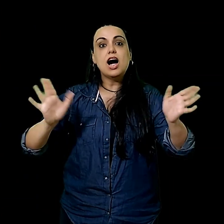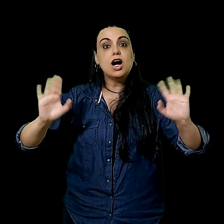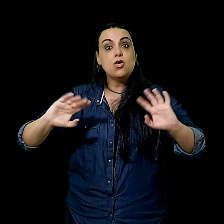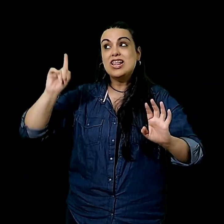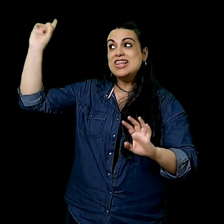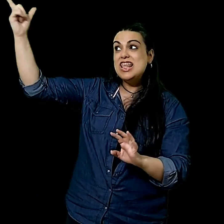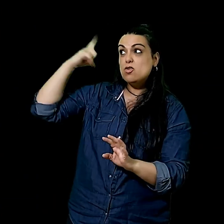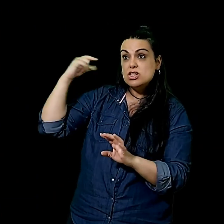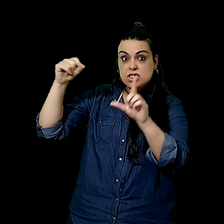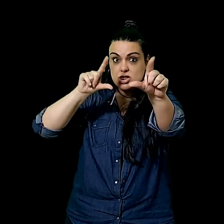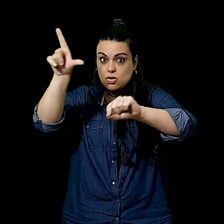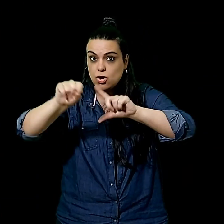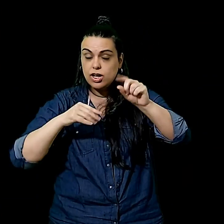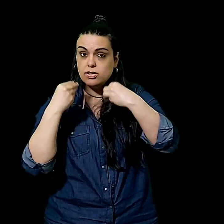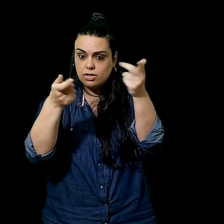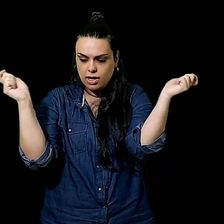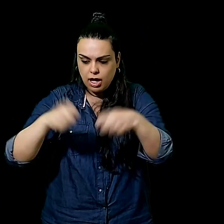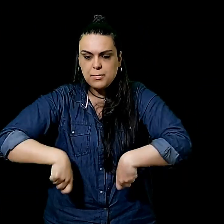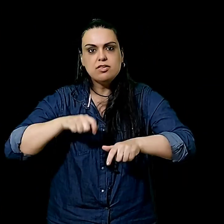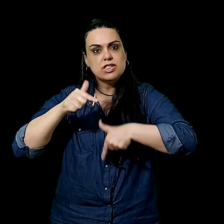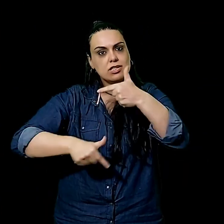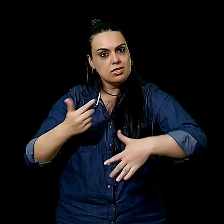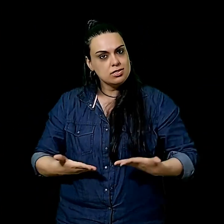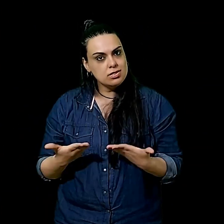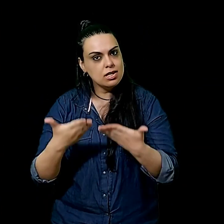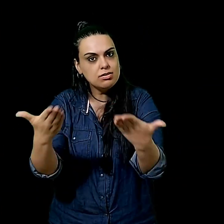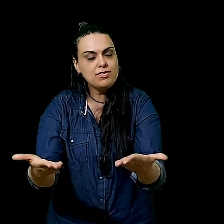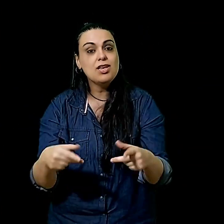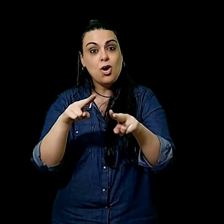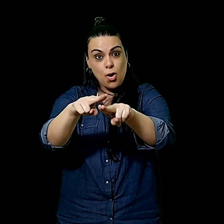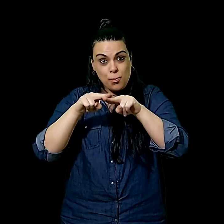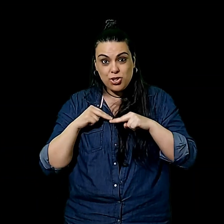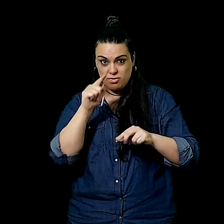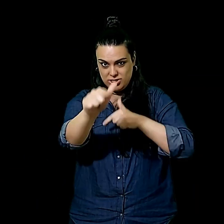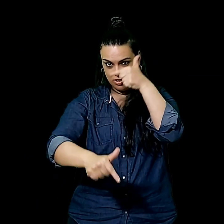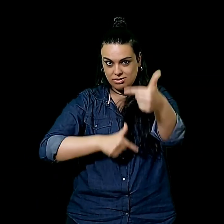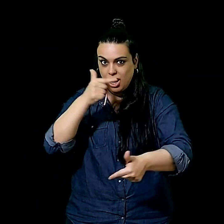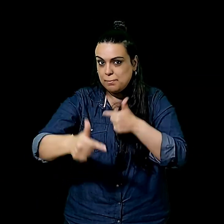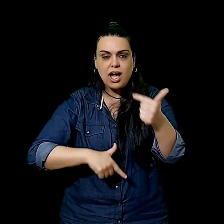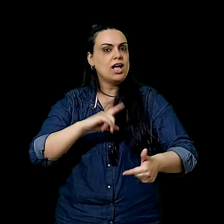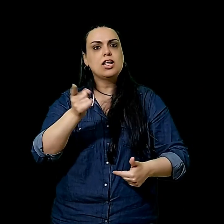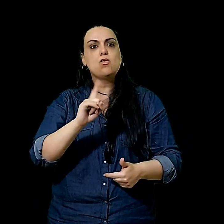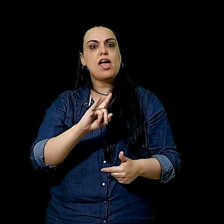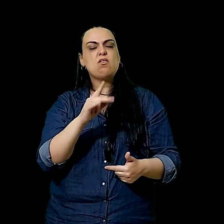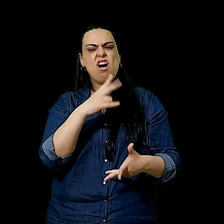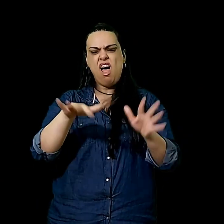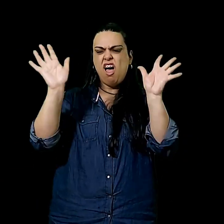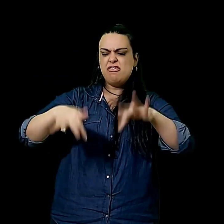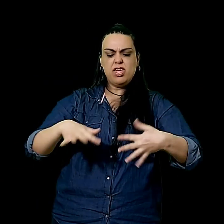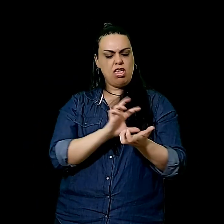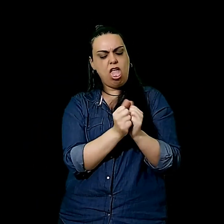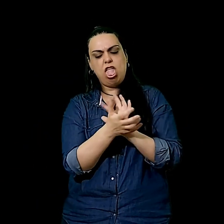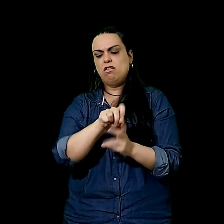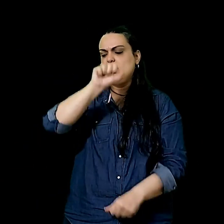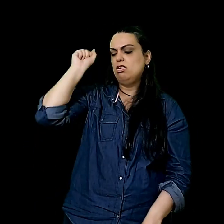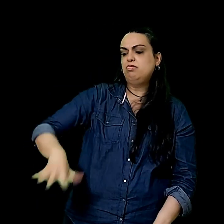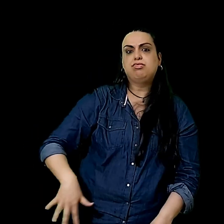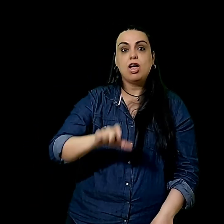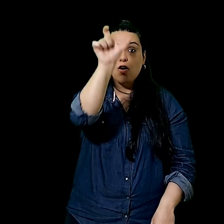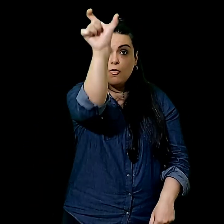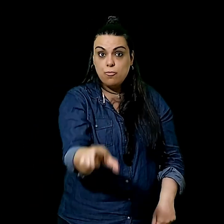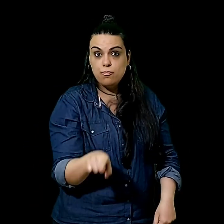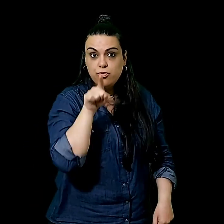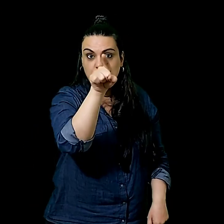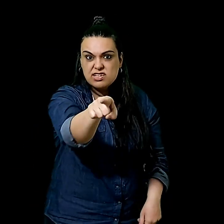aquilo que Deus tem para fazer na sua vida não se torna descartável depois que você compreende isso. Você não é